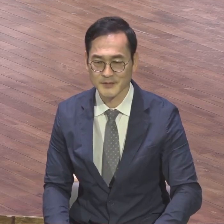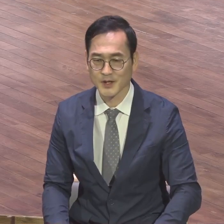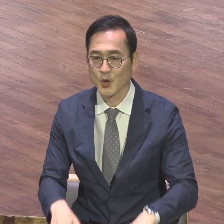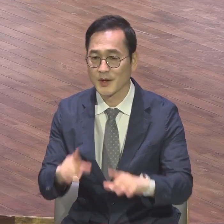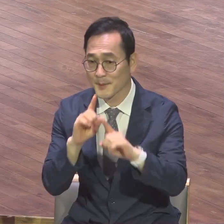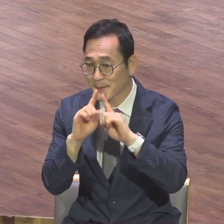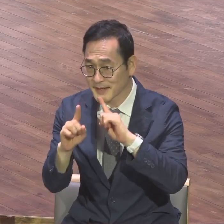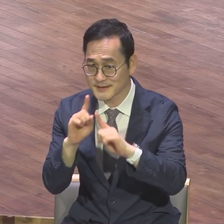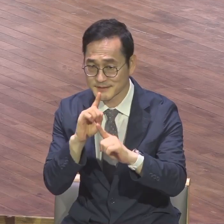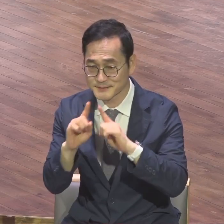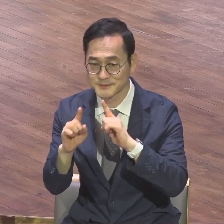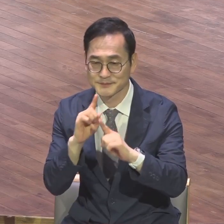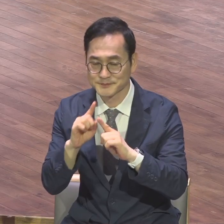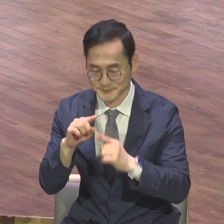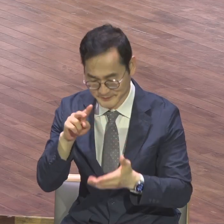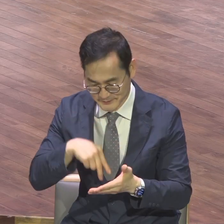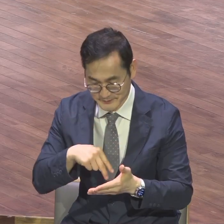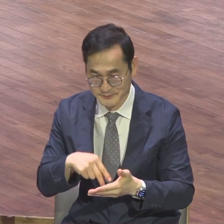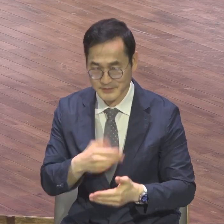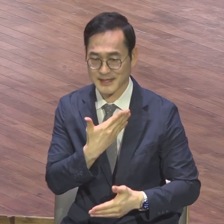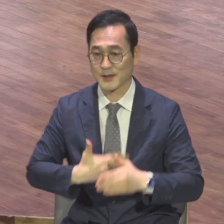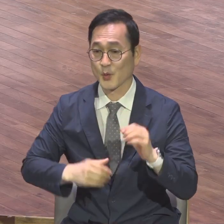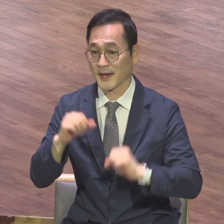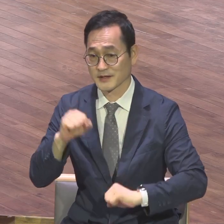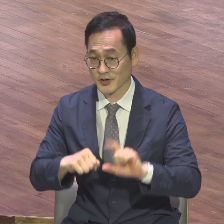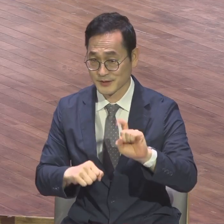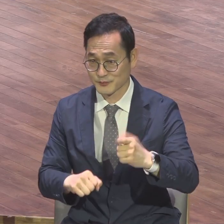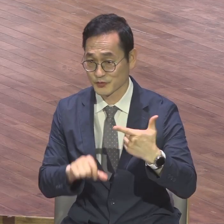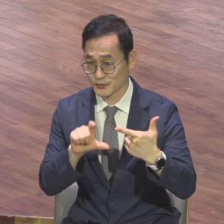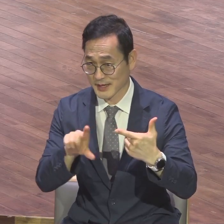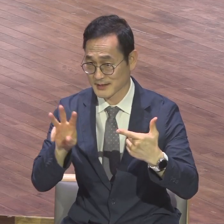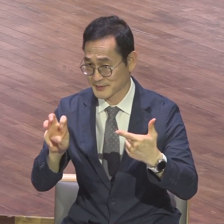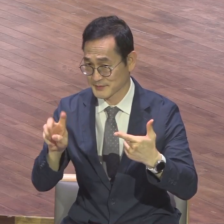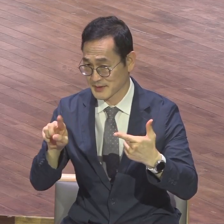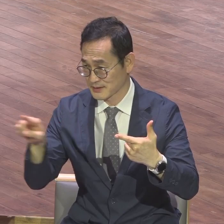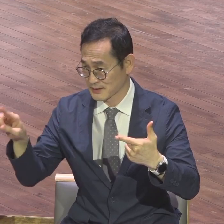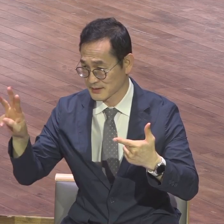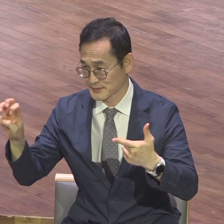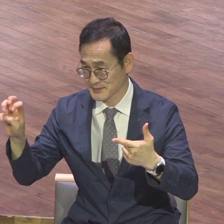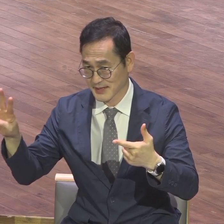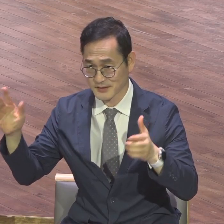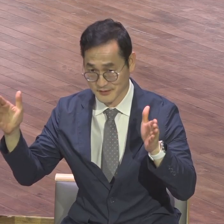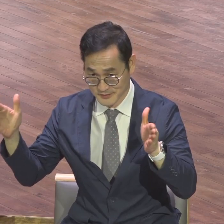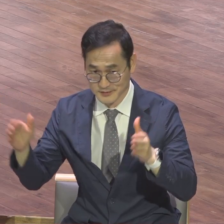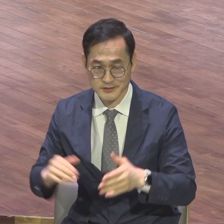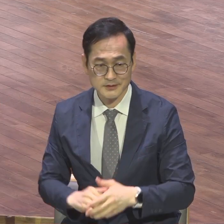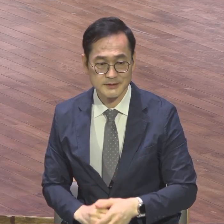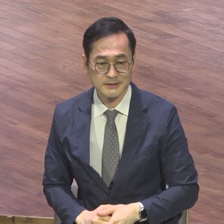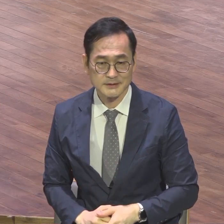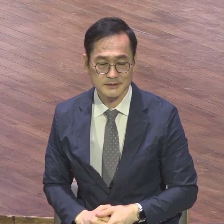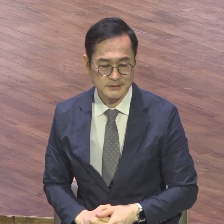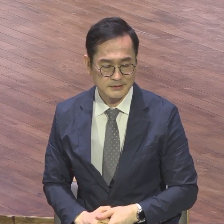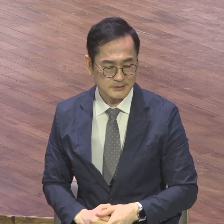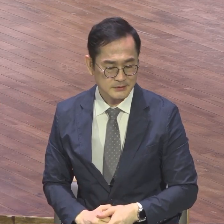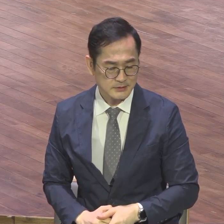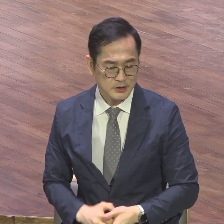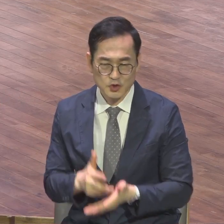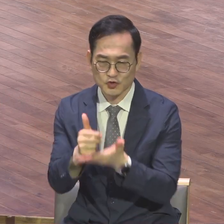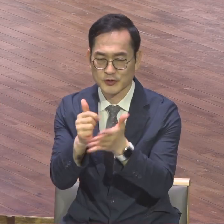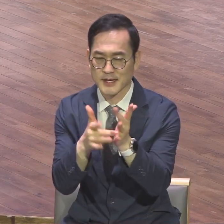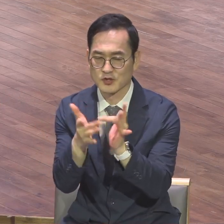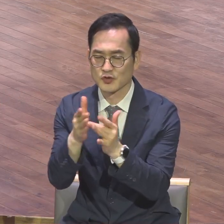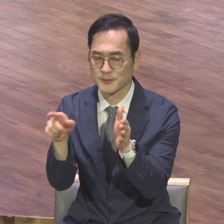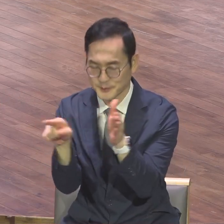받고 한 주간 승리할 하나님 말씀은 사도행전 16장 31절에서 34절 말씀입니다. 이르되 주 예수를